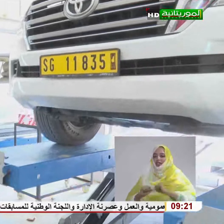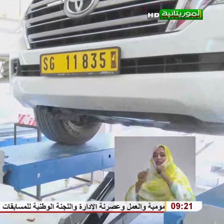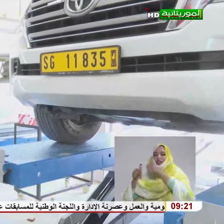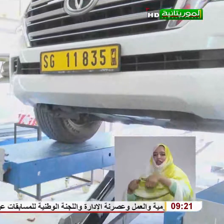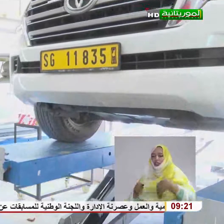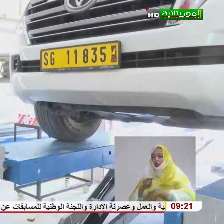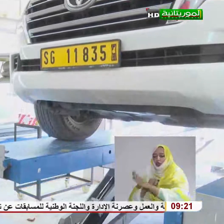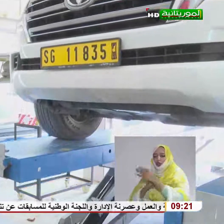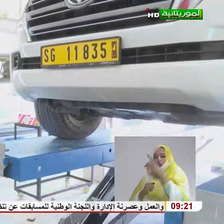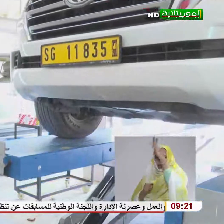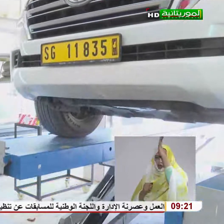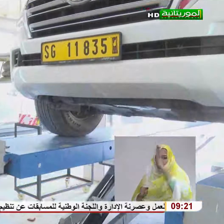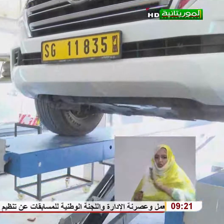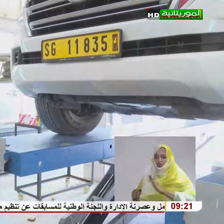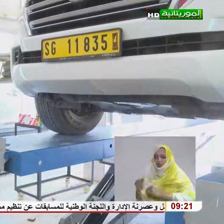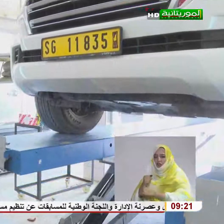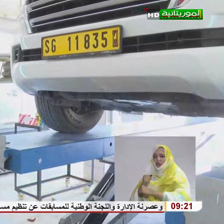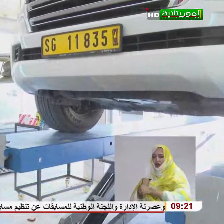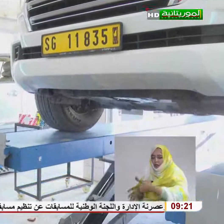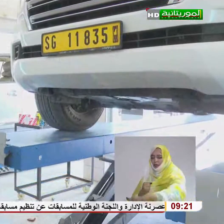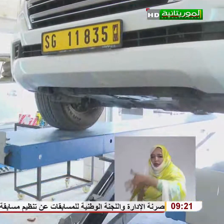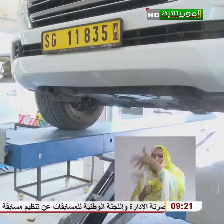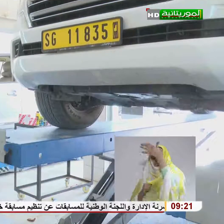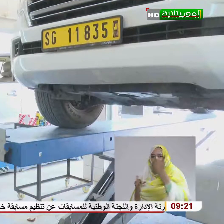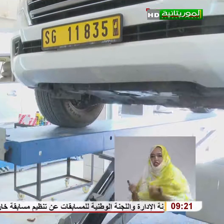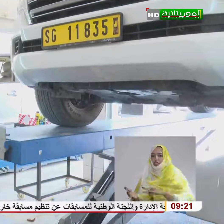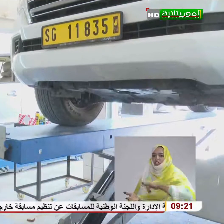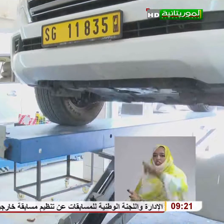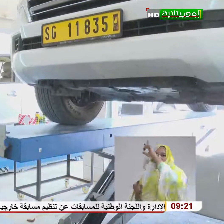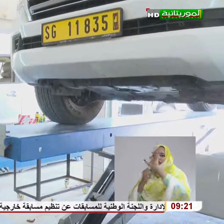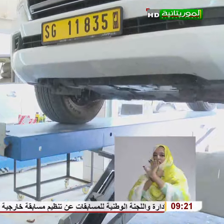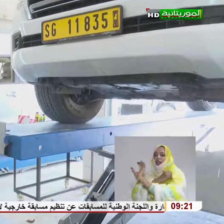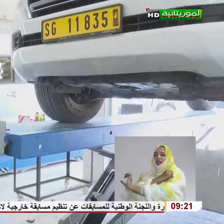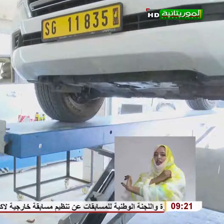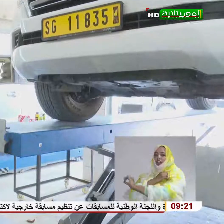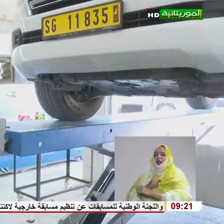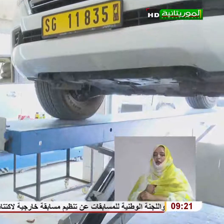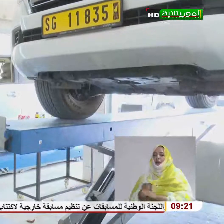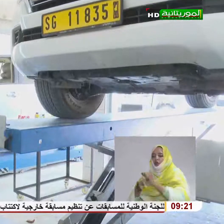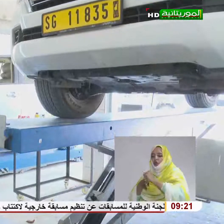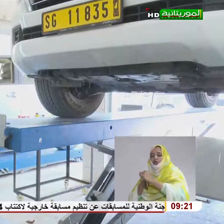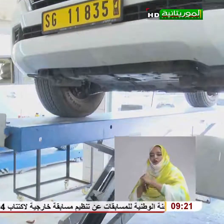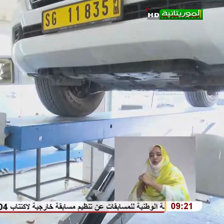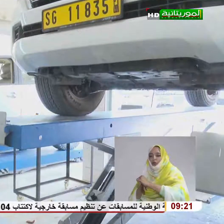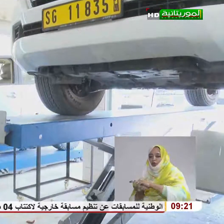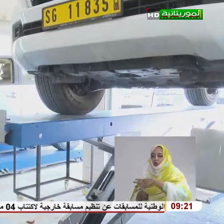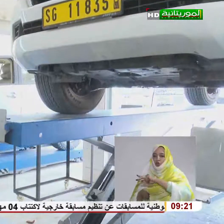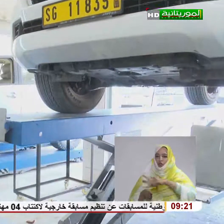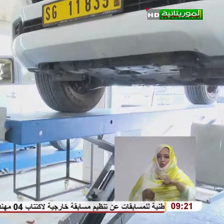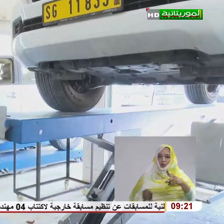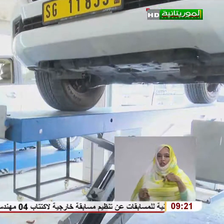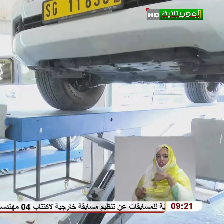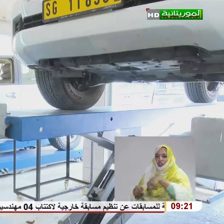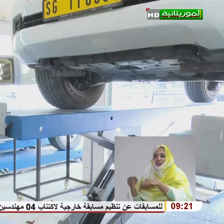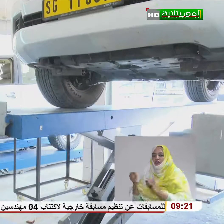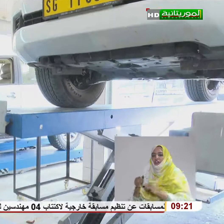أيا كان نوعها في الحياة. سافر إلى دولة الكاميرون ليستفيد من دورات تكوينية في مجال